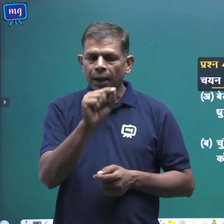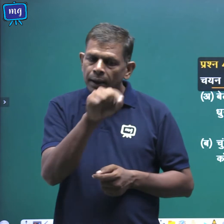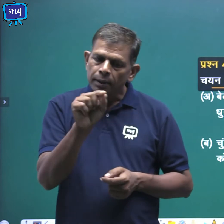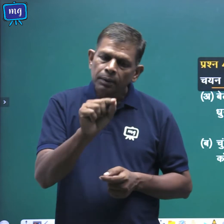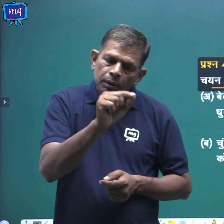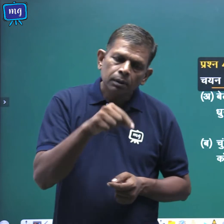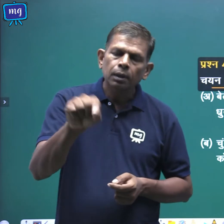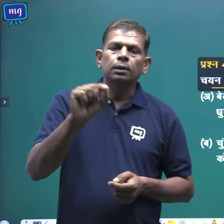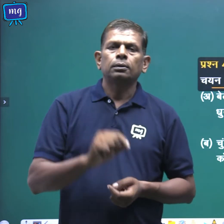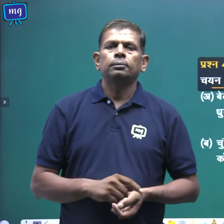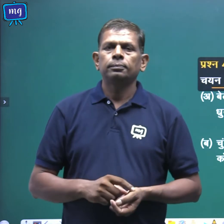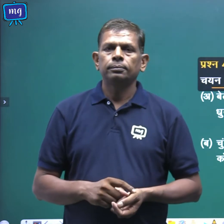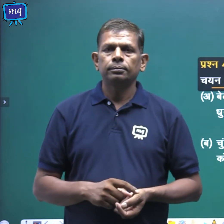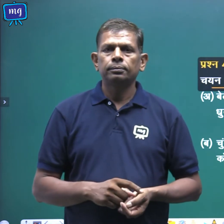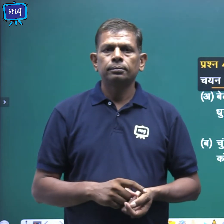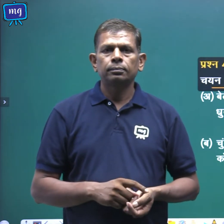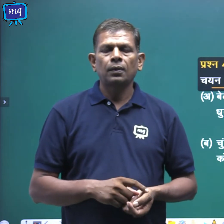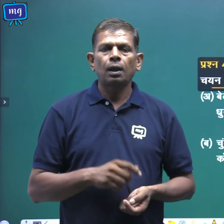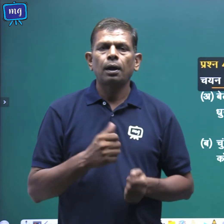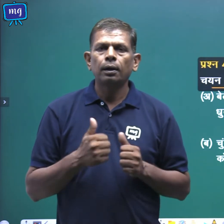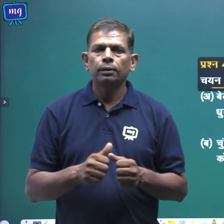असत्य पर।